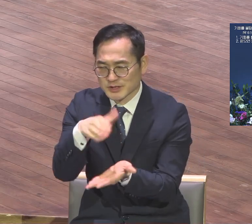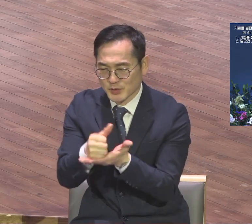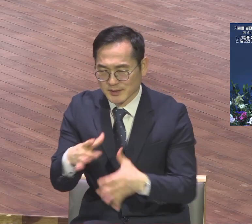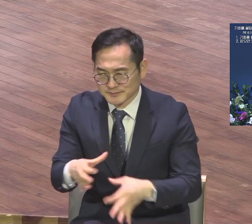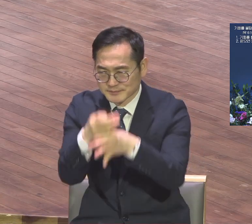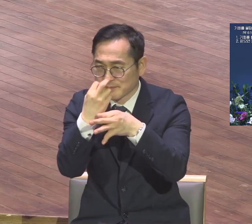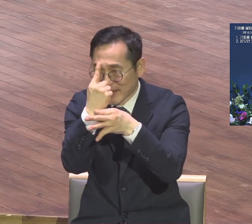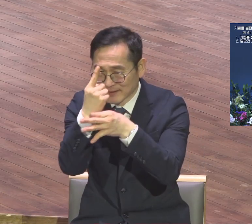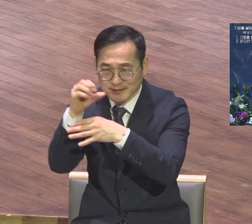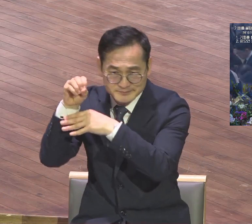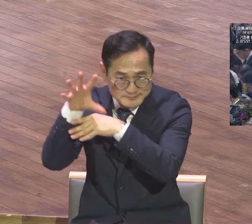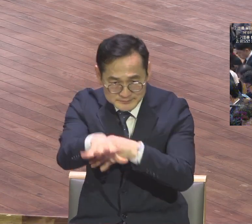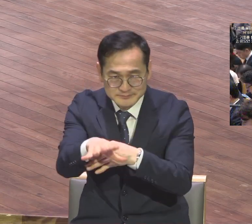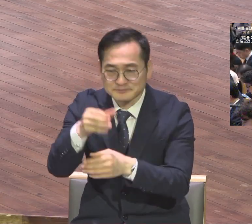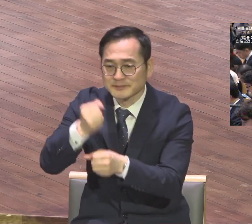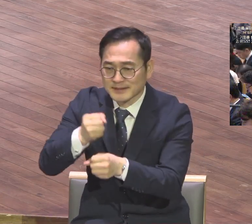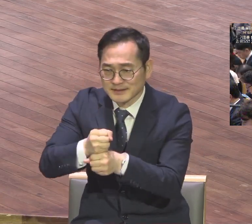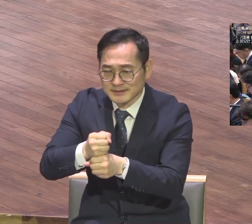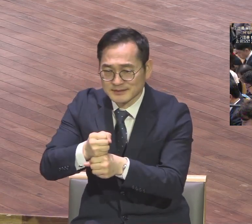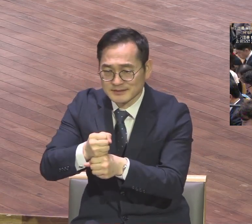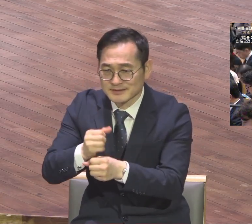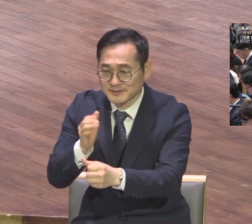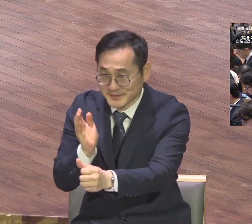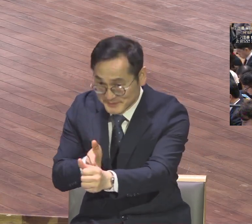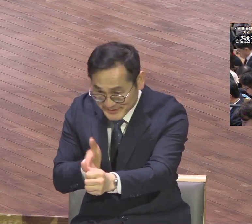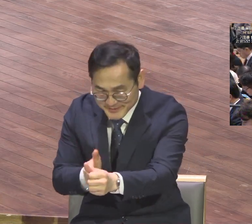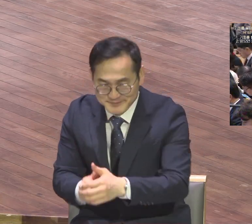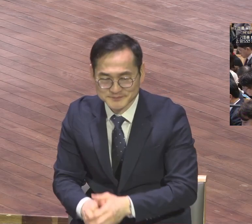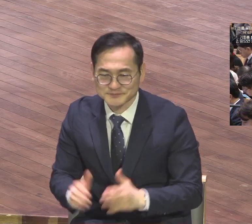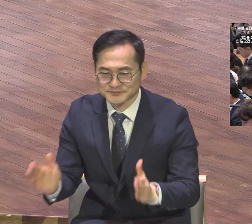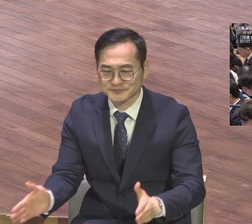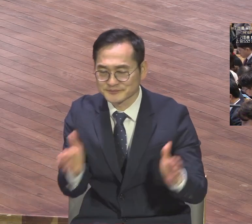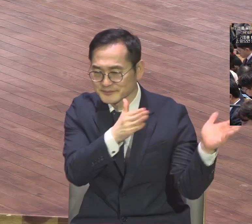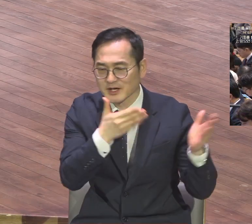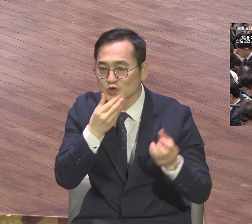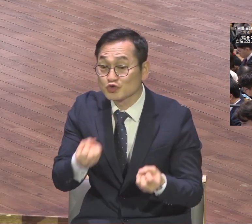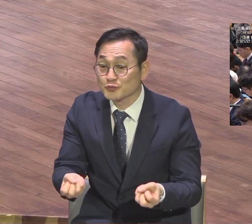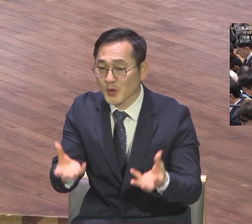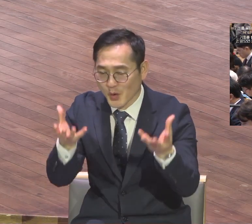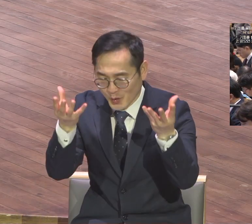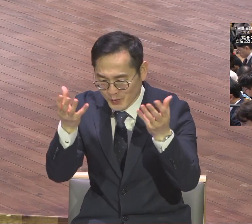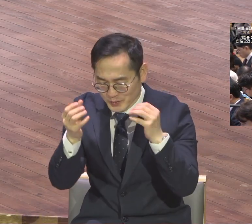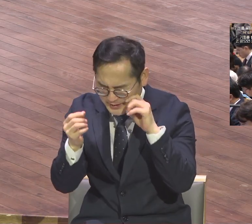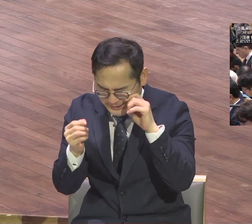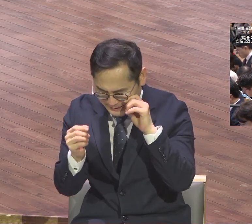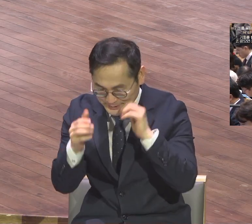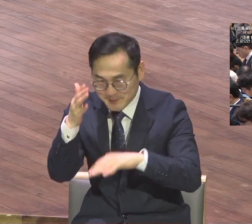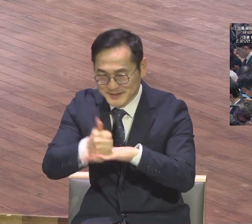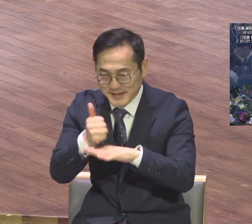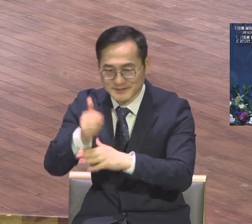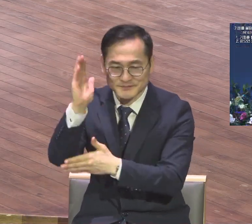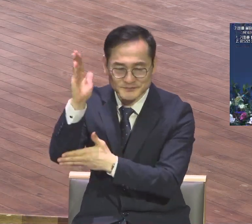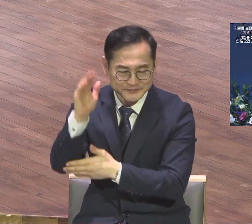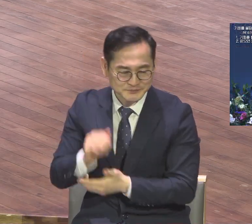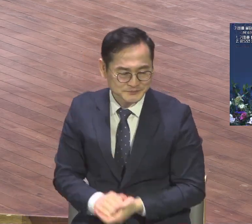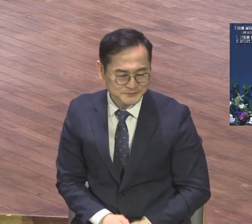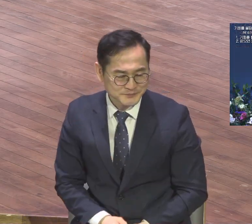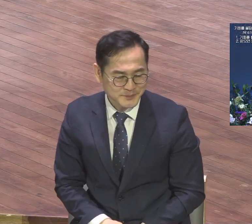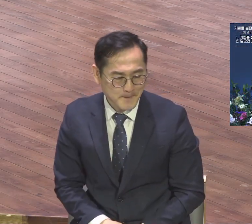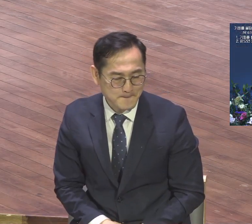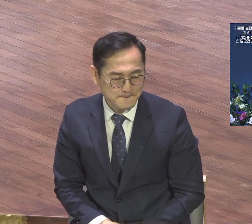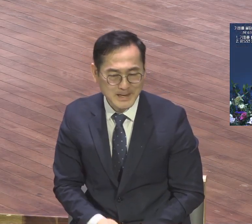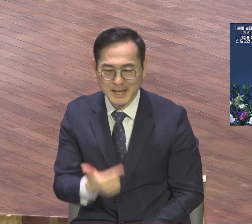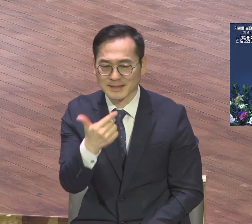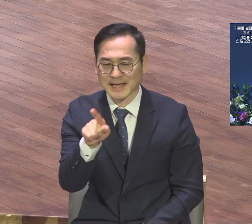다 되시기를 주님으로 축복합니다. 결론입니다. 나야가라 증후군이란 말이 있죠. 이 말은요